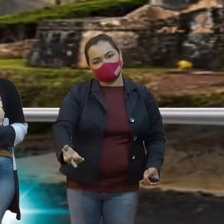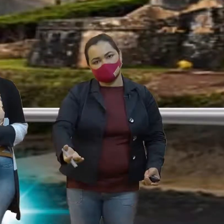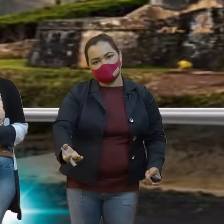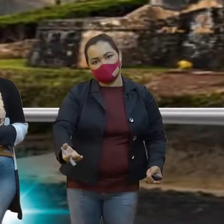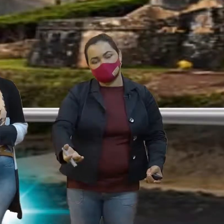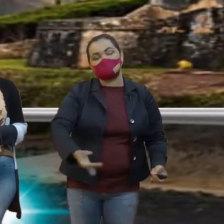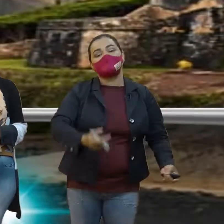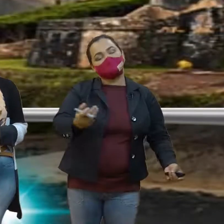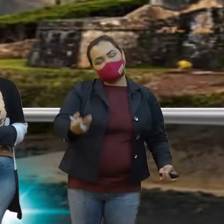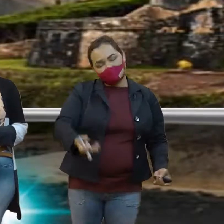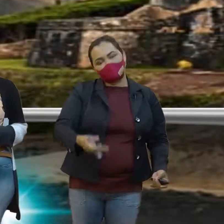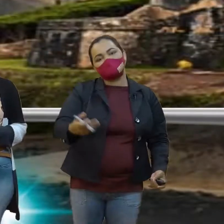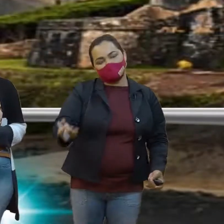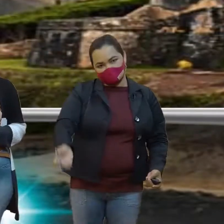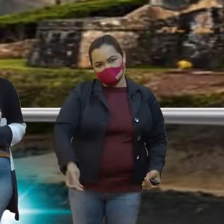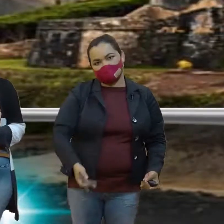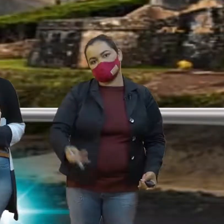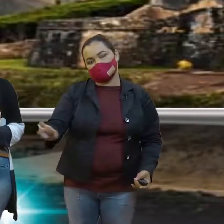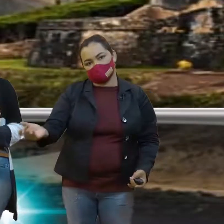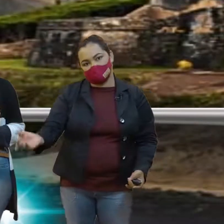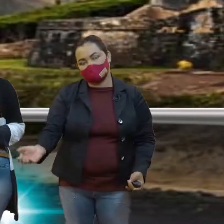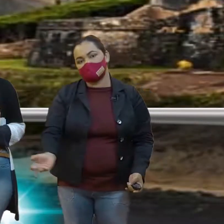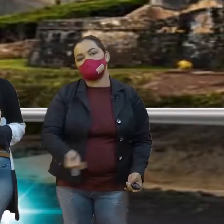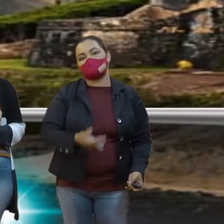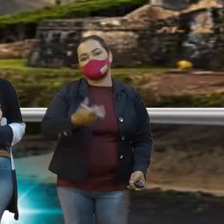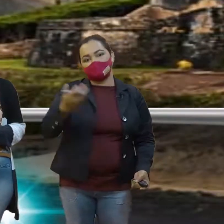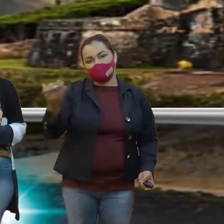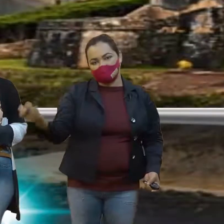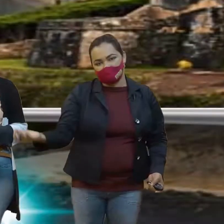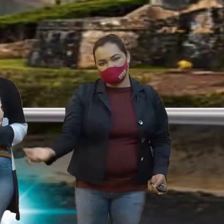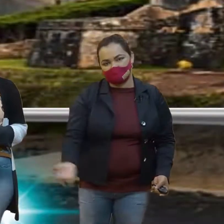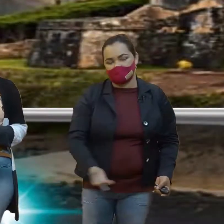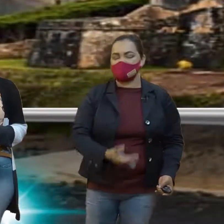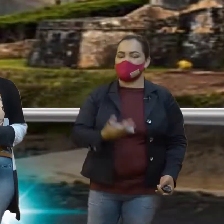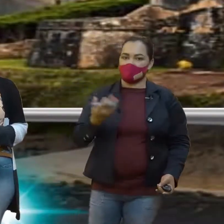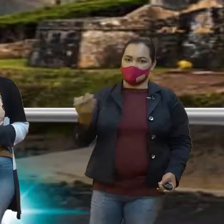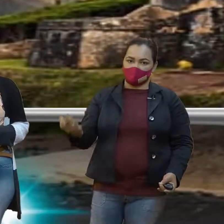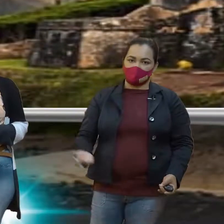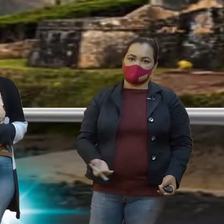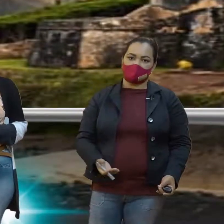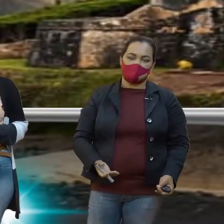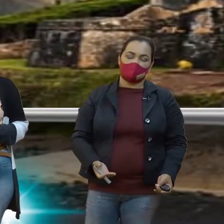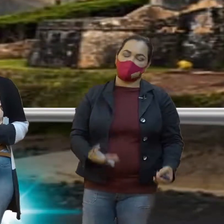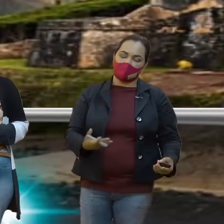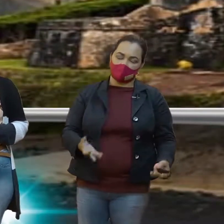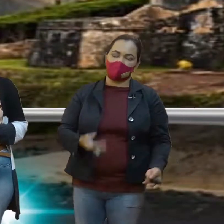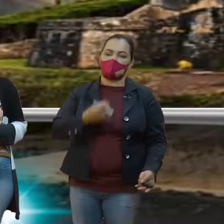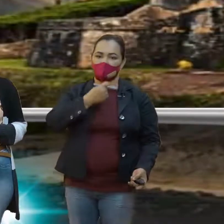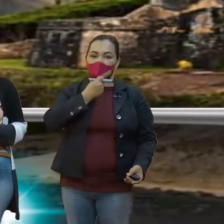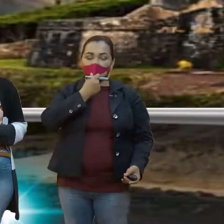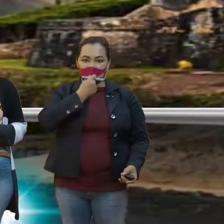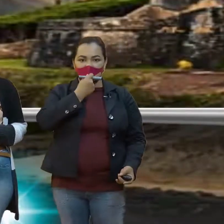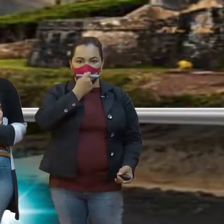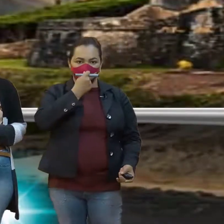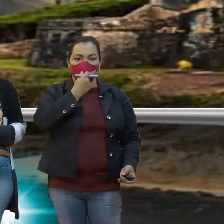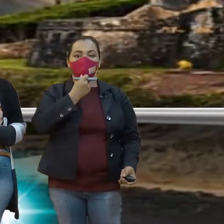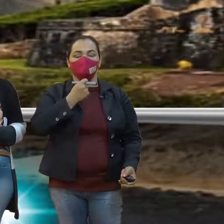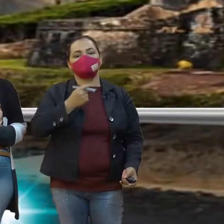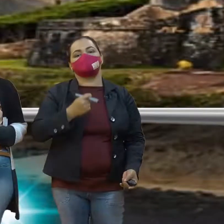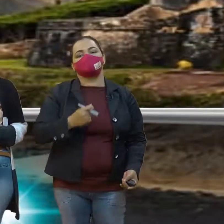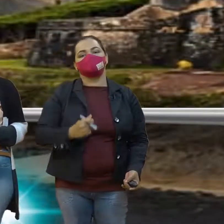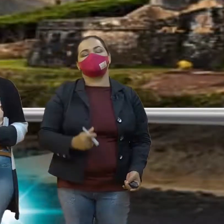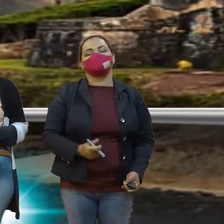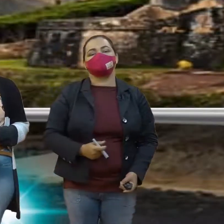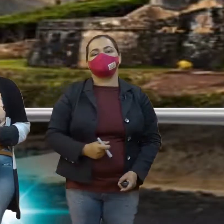foi passado para eles. Mas eles também falam inglês, vivem através das regras dos Estados Unidos, porque hoje são Estado